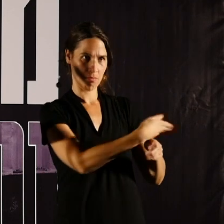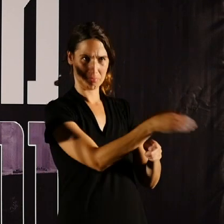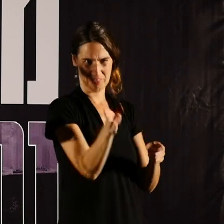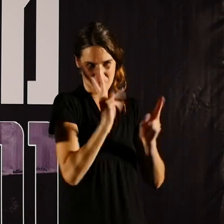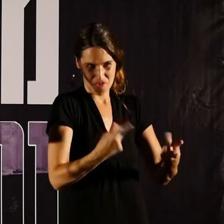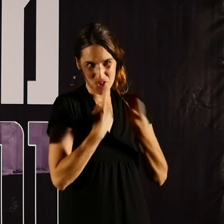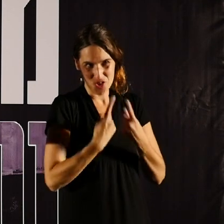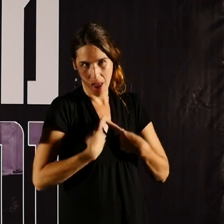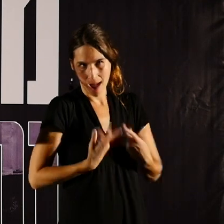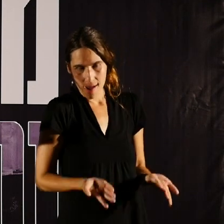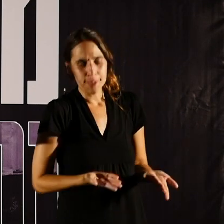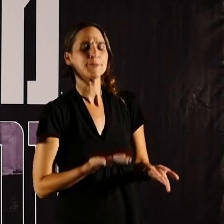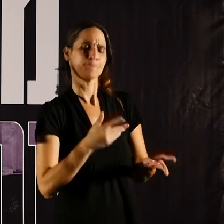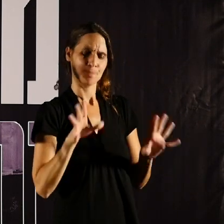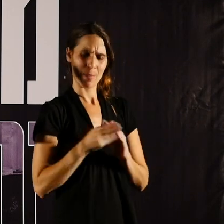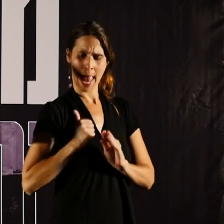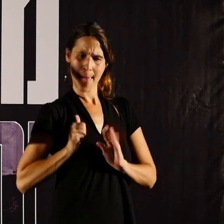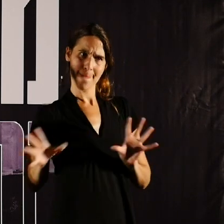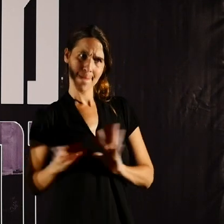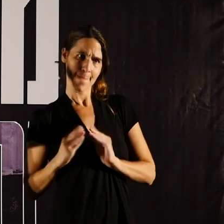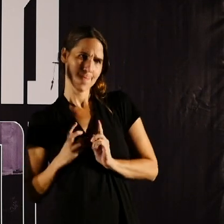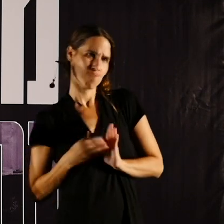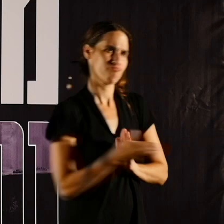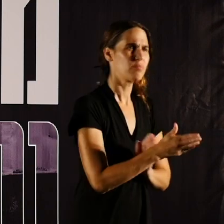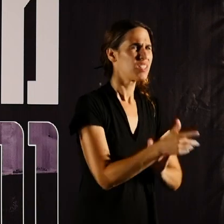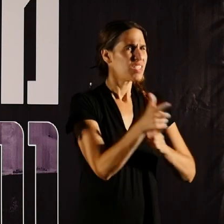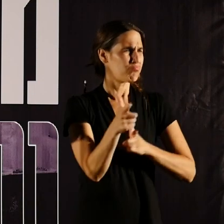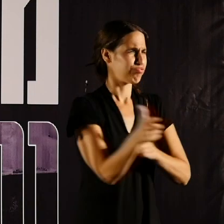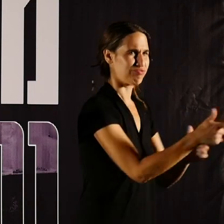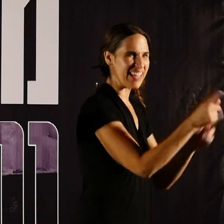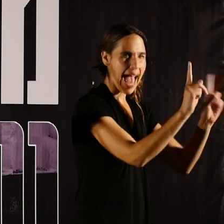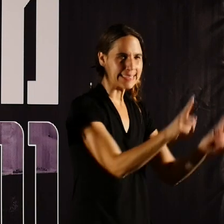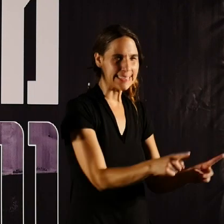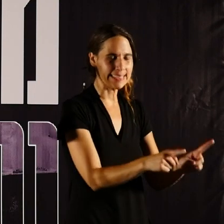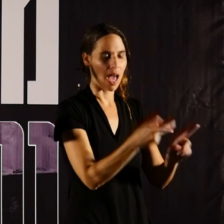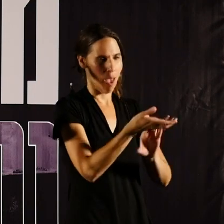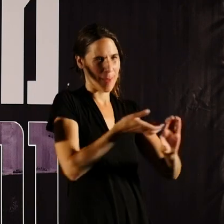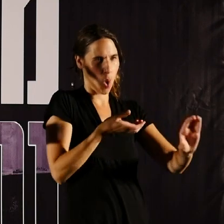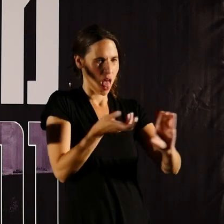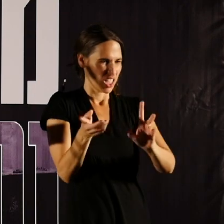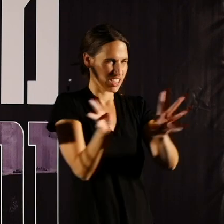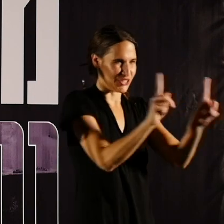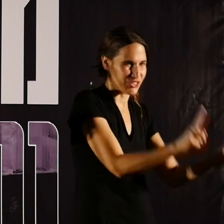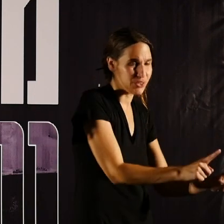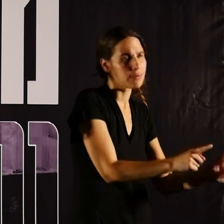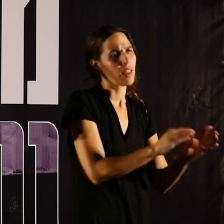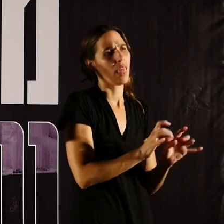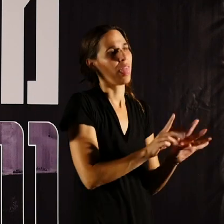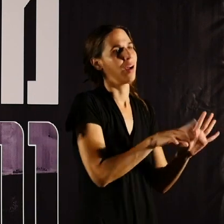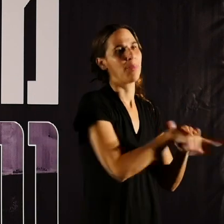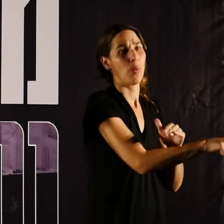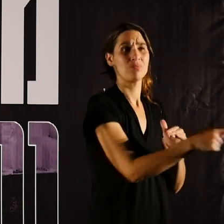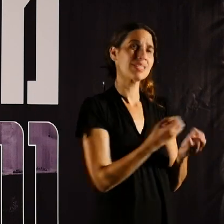הגדר נכנסתי עם החיילים שהיו איתי ירינו עליהם מלא גז היה לנו מטול והנס אותם משם עשיתי את